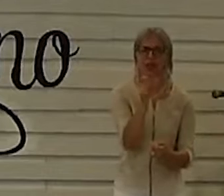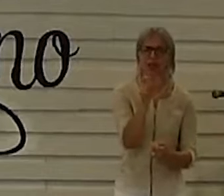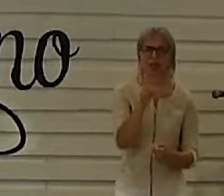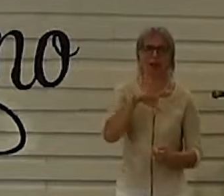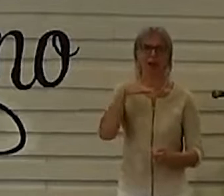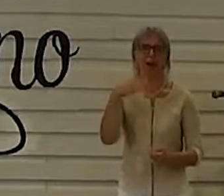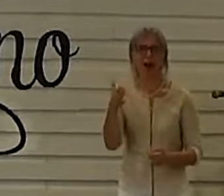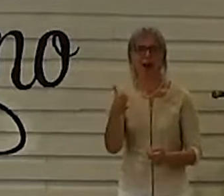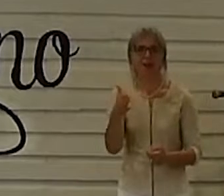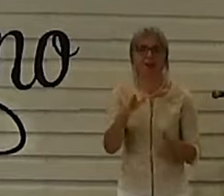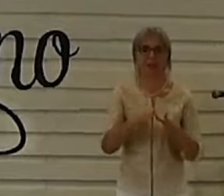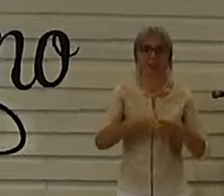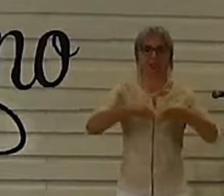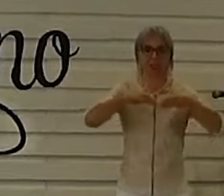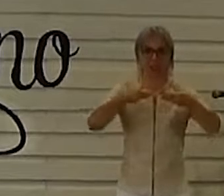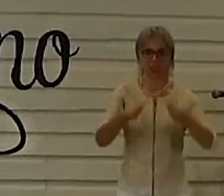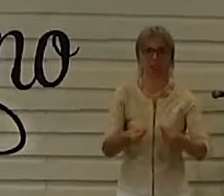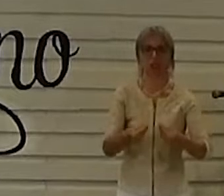Accetta, non con l'accetto.